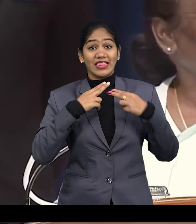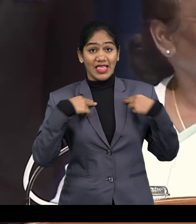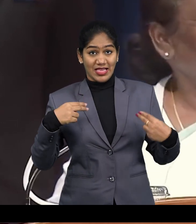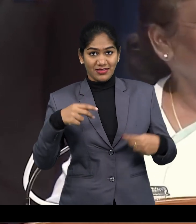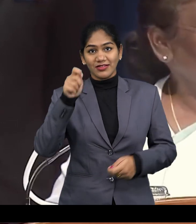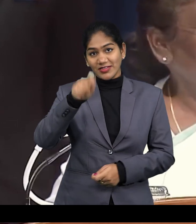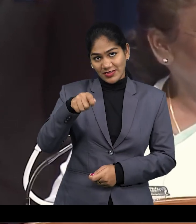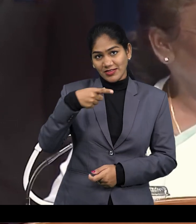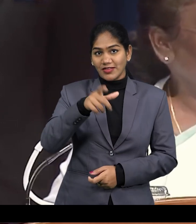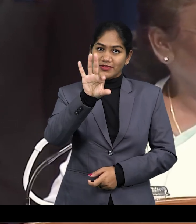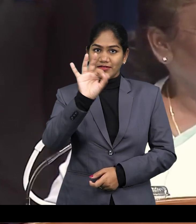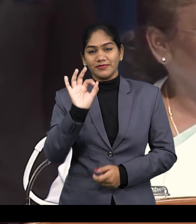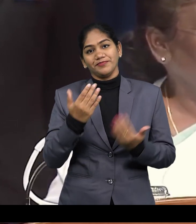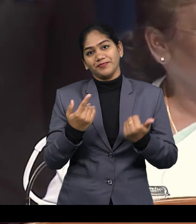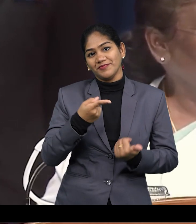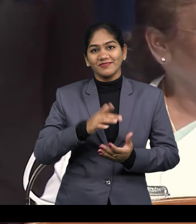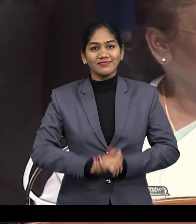న్యాయమూర్తులు,